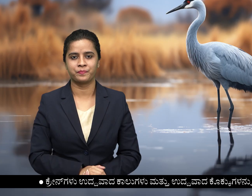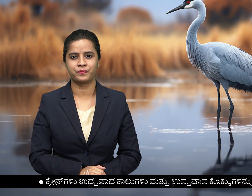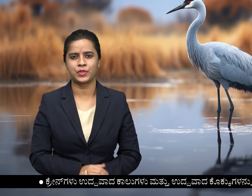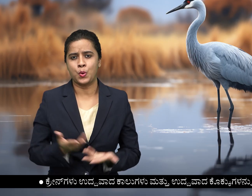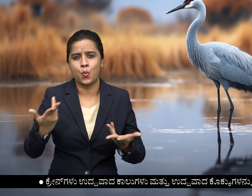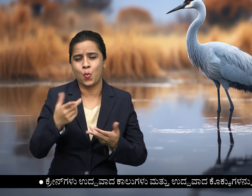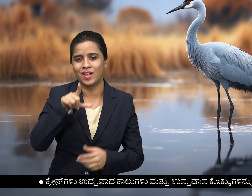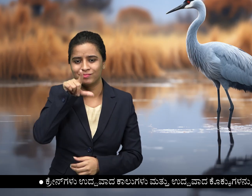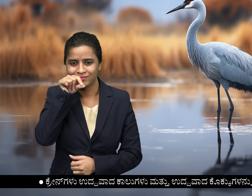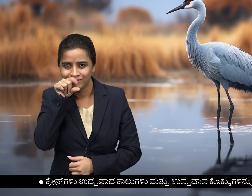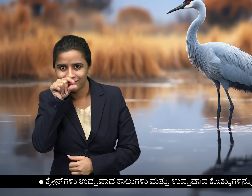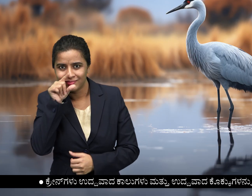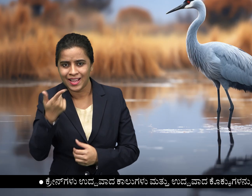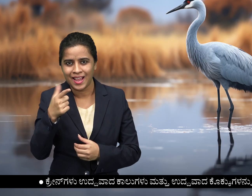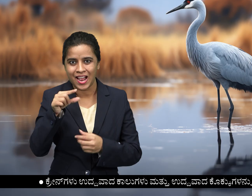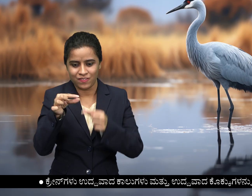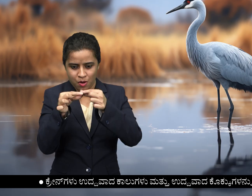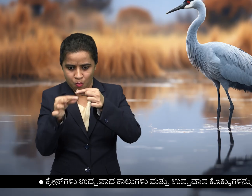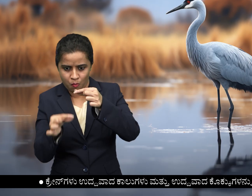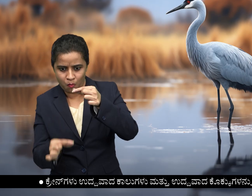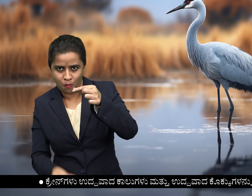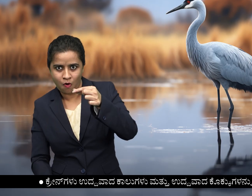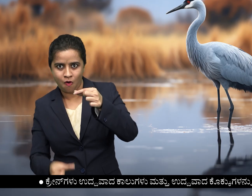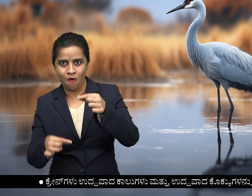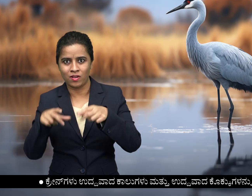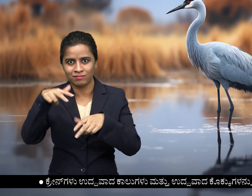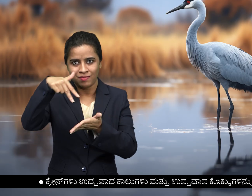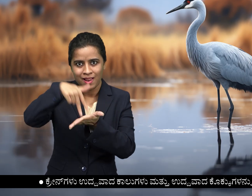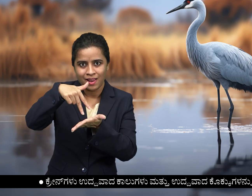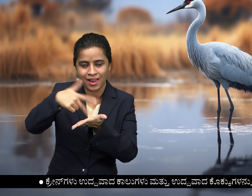ಕ್ರೇನ್ಗಳು ಉದ್ದವಾದ ಕಾಲುಗಳು ಮತ್ತು ಉದ್ದವಾದ ಕೊಕ್ಕುಗಳನ್ನು ಏಕೆ ಹೊಂದಿದೆ?